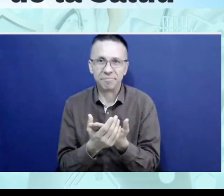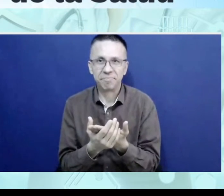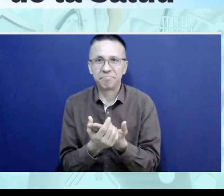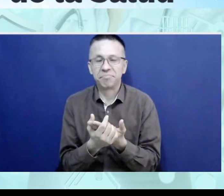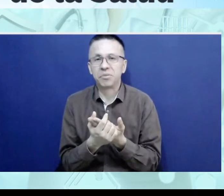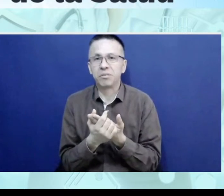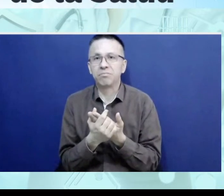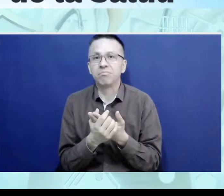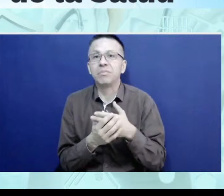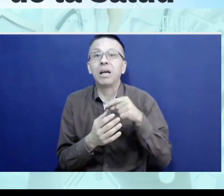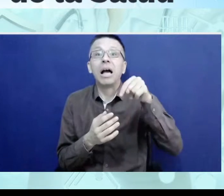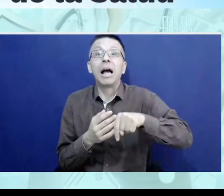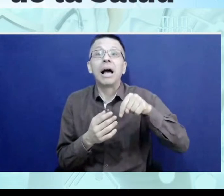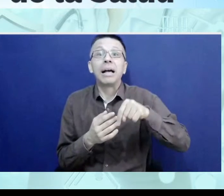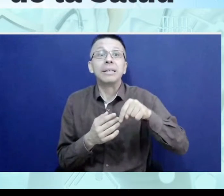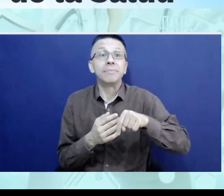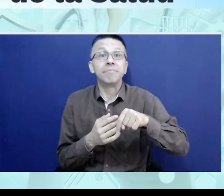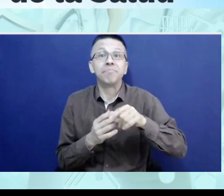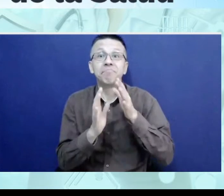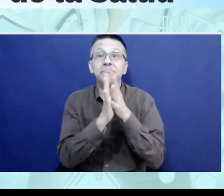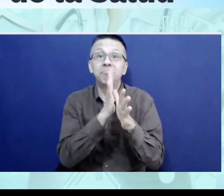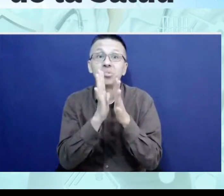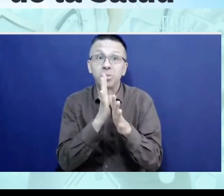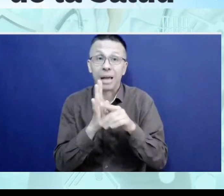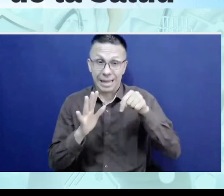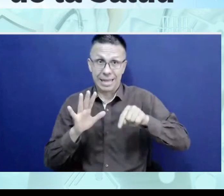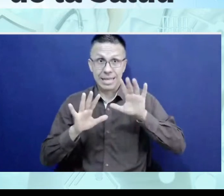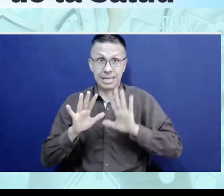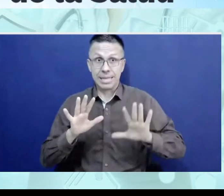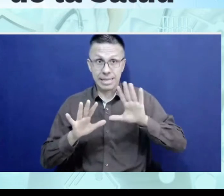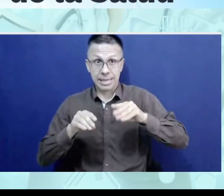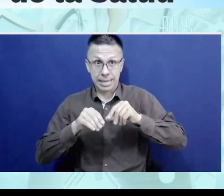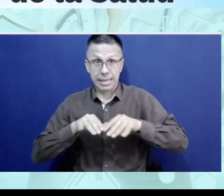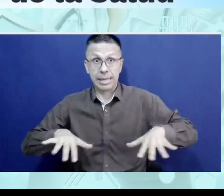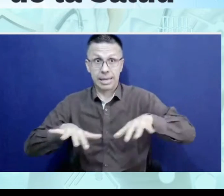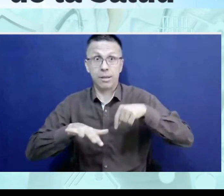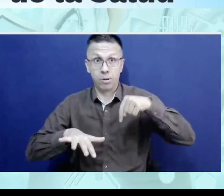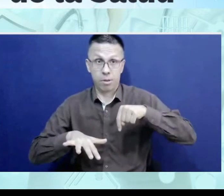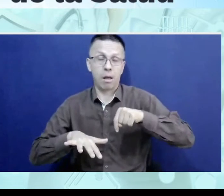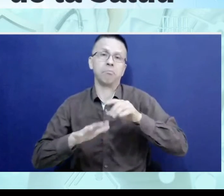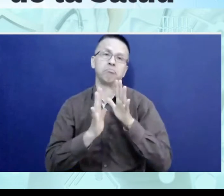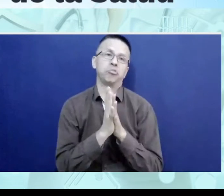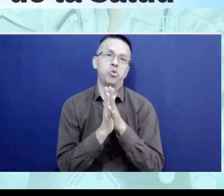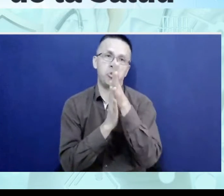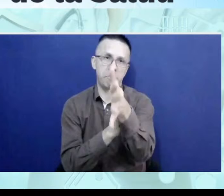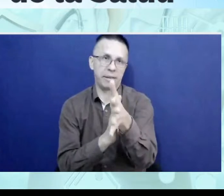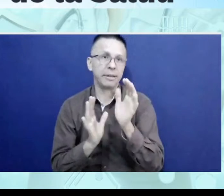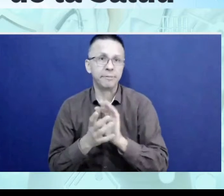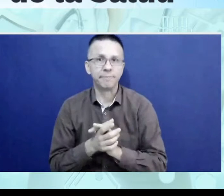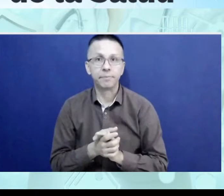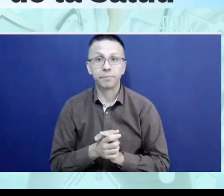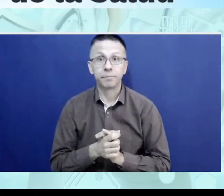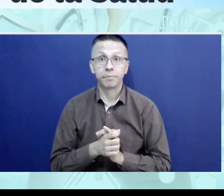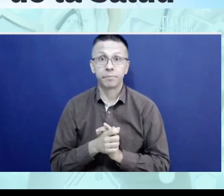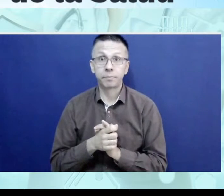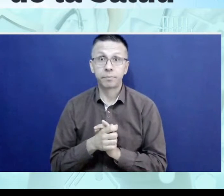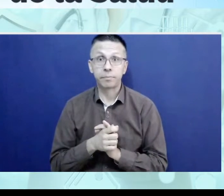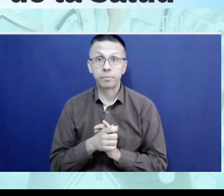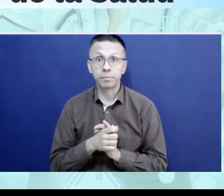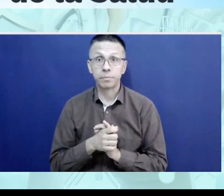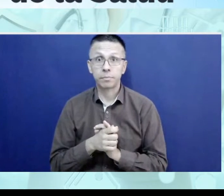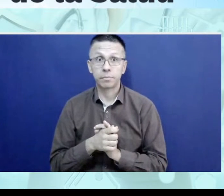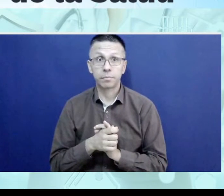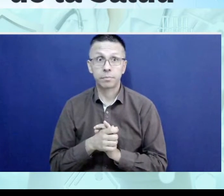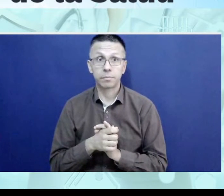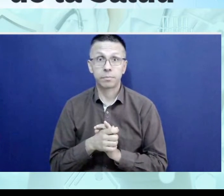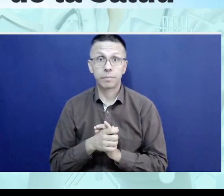ustedes toda esta experiencia desde el ámbito del territorio. Por lo menos para nosotros no fue fácil empezar a